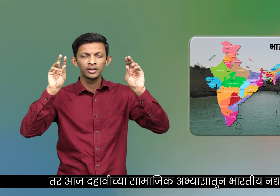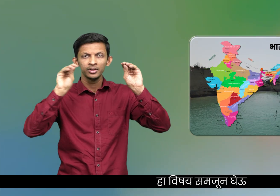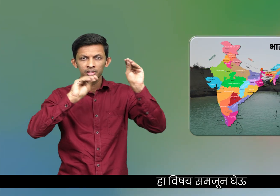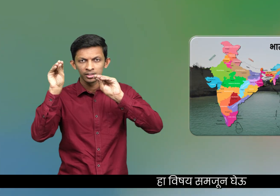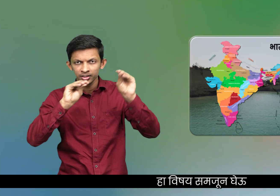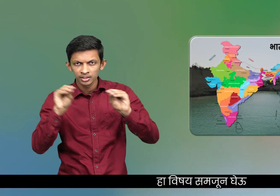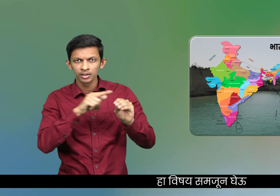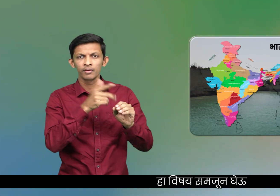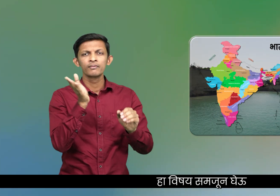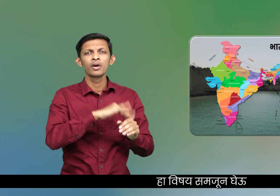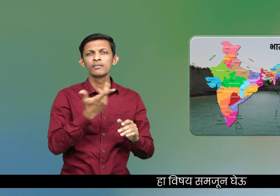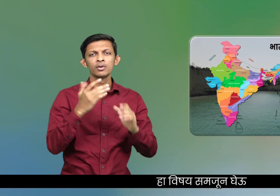हा विषय समजून घेऊ.